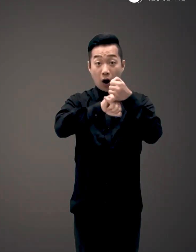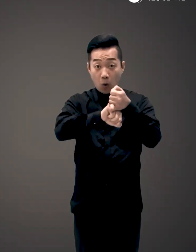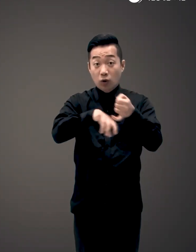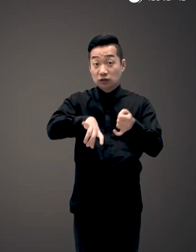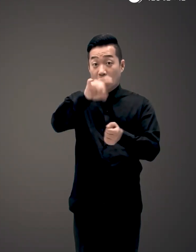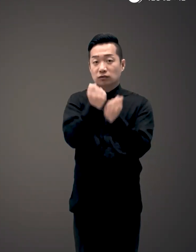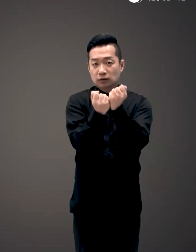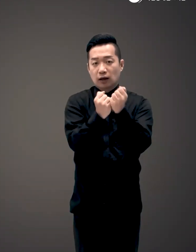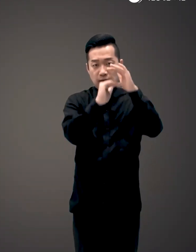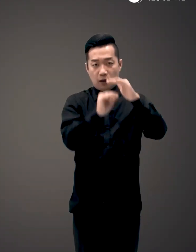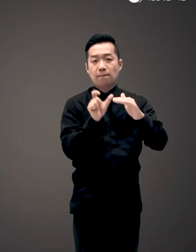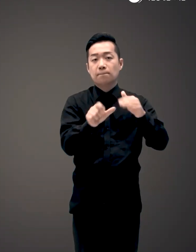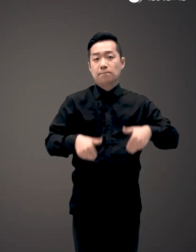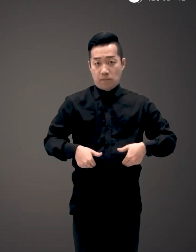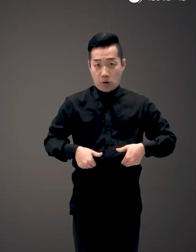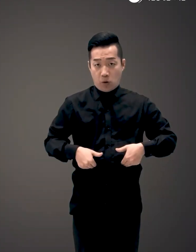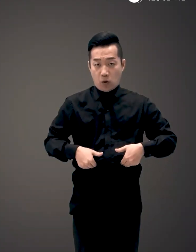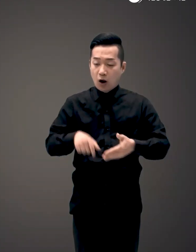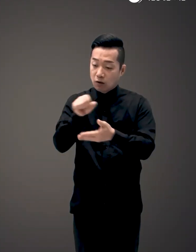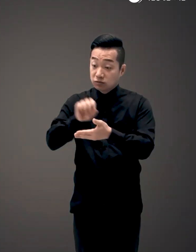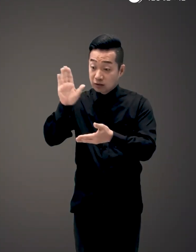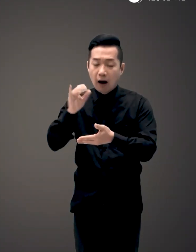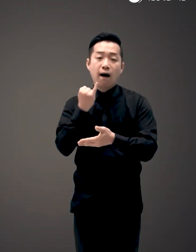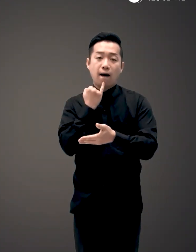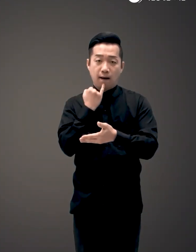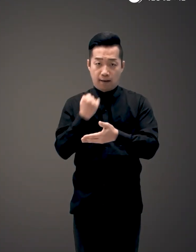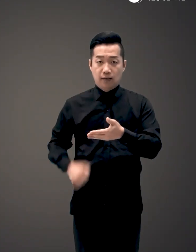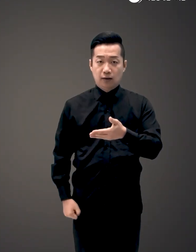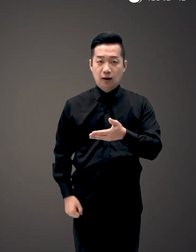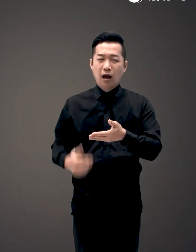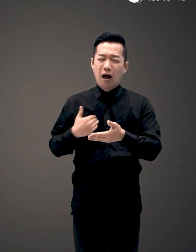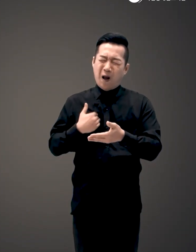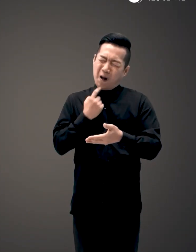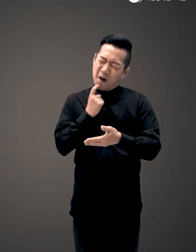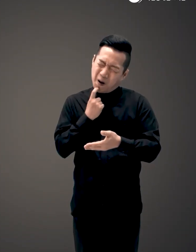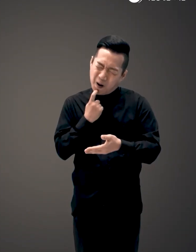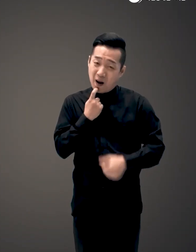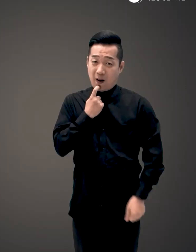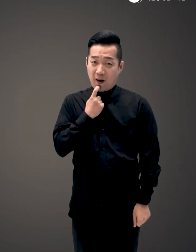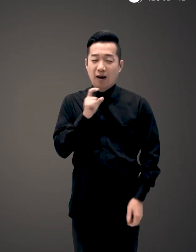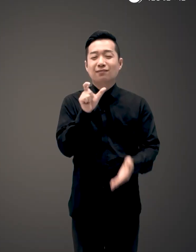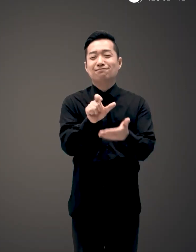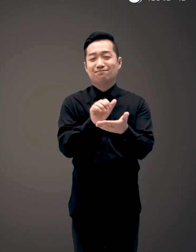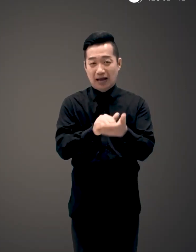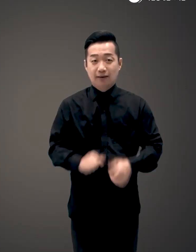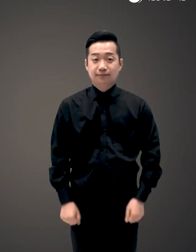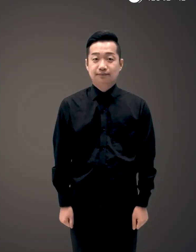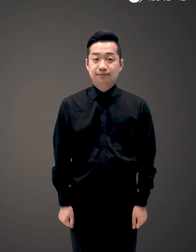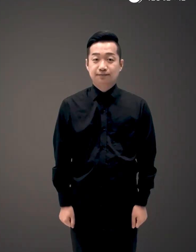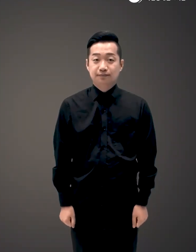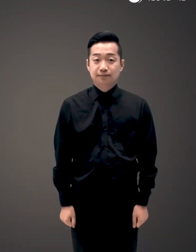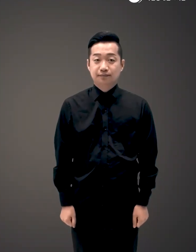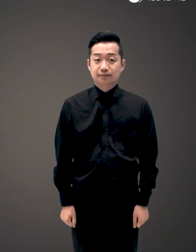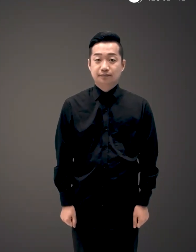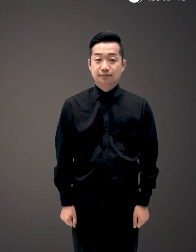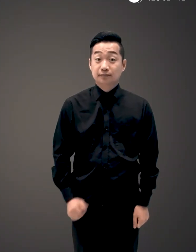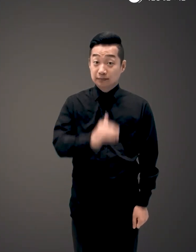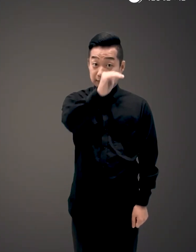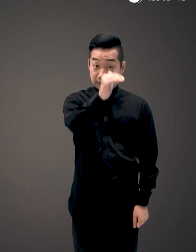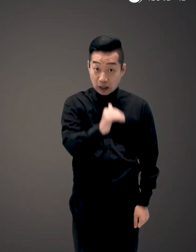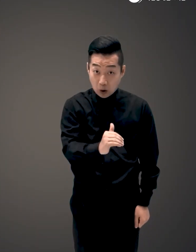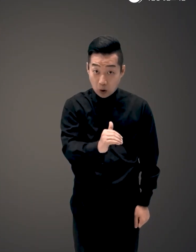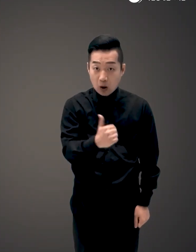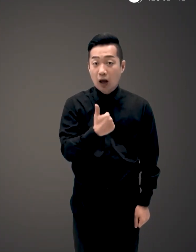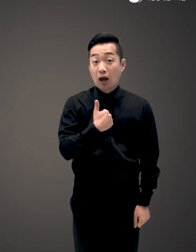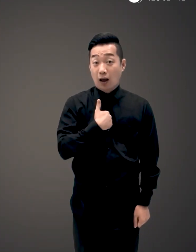꼭 프롤로그로 들어가야 된다, 원고에는 들어가지 않더라도 제가 막 이렇게 쫄라가지고 꼭 넣었어요. 여기에 제가